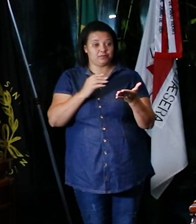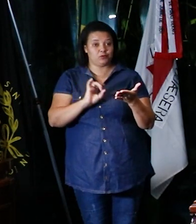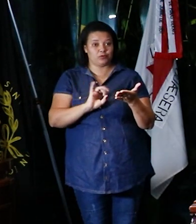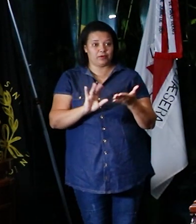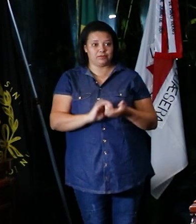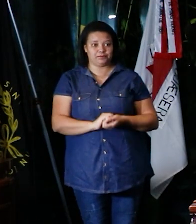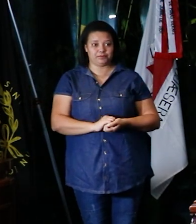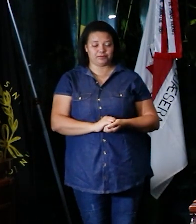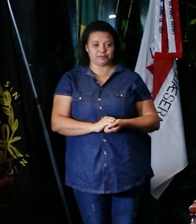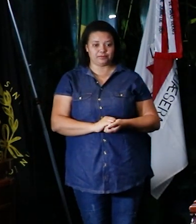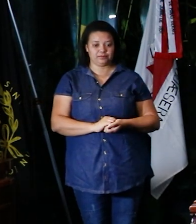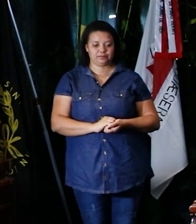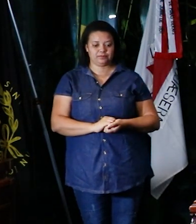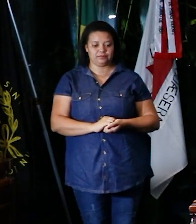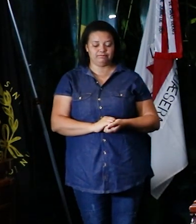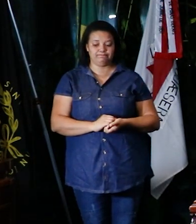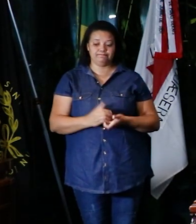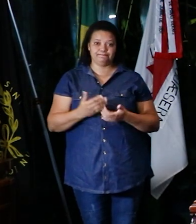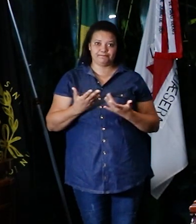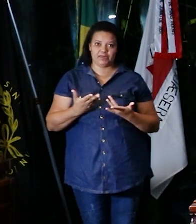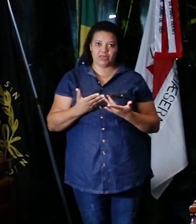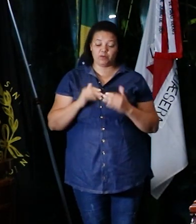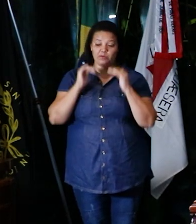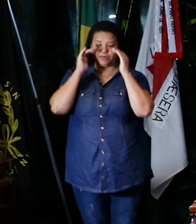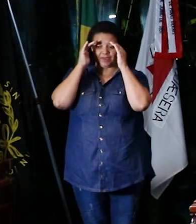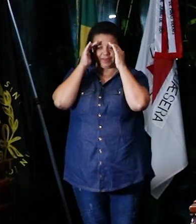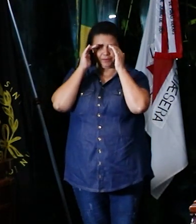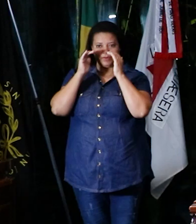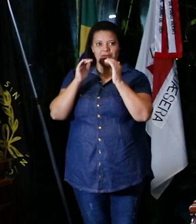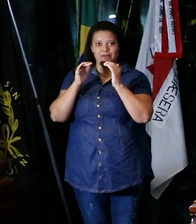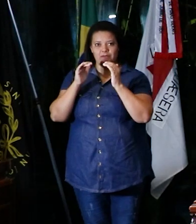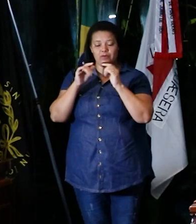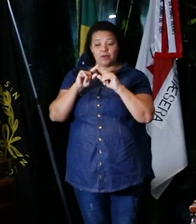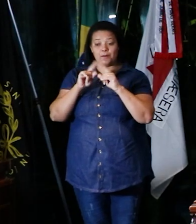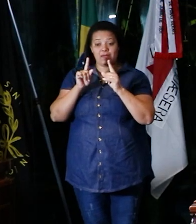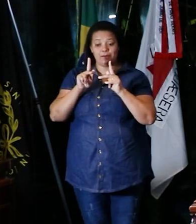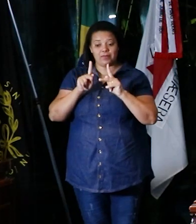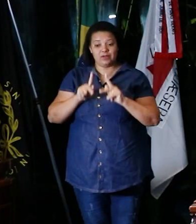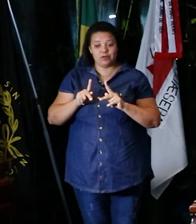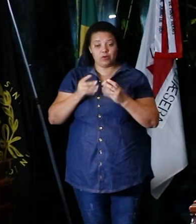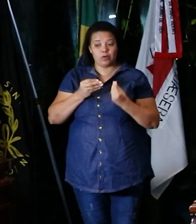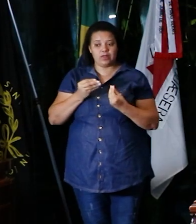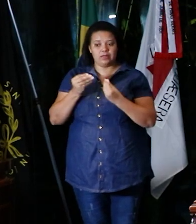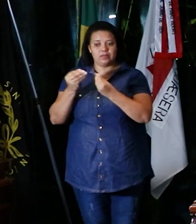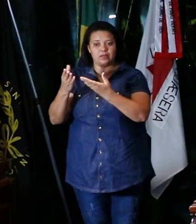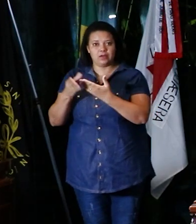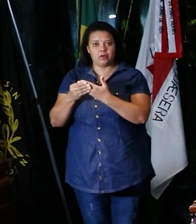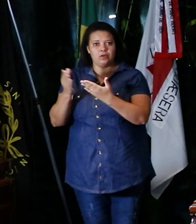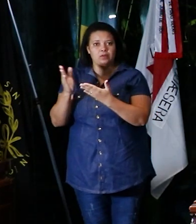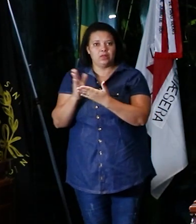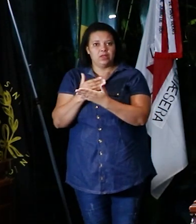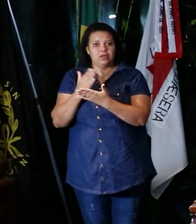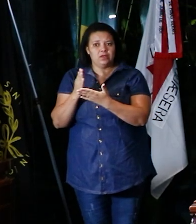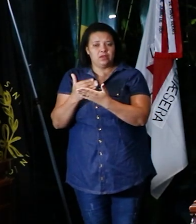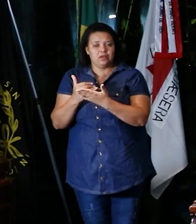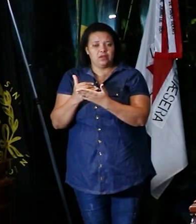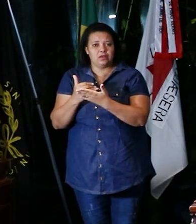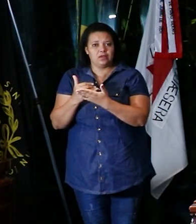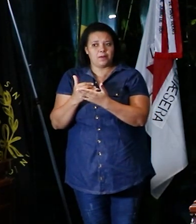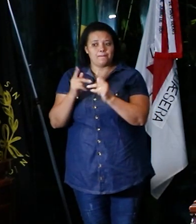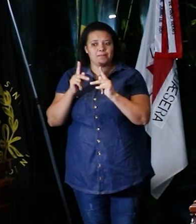Com devido respeito, mas quem lhe mandou o livro desejava que o senhor